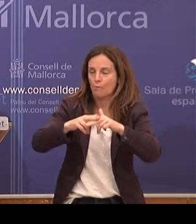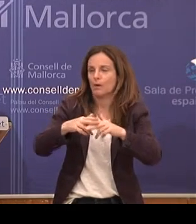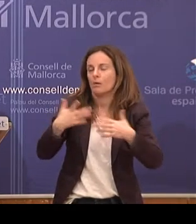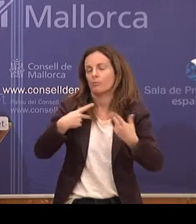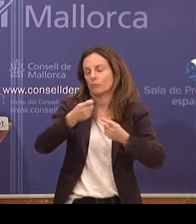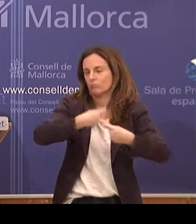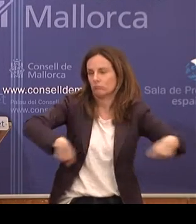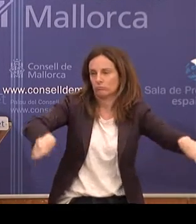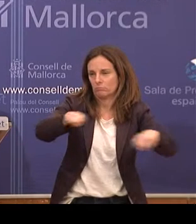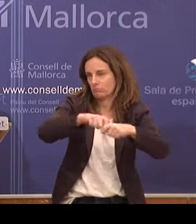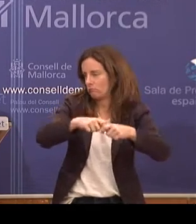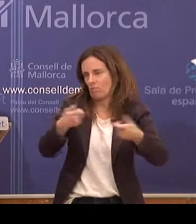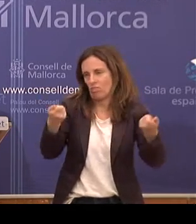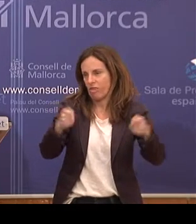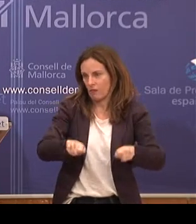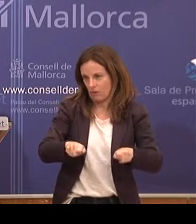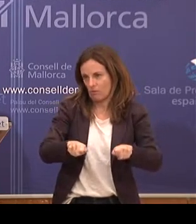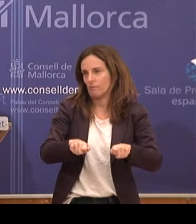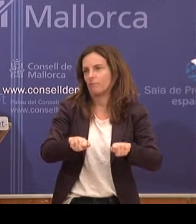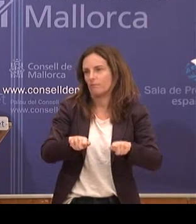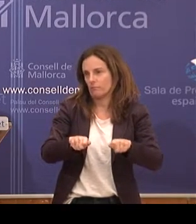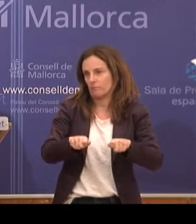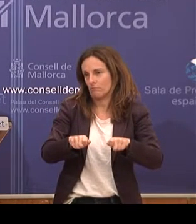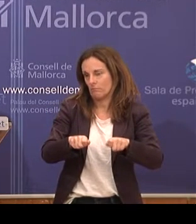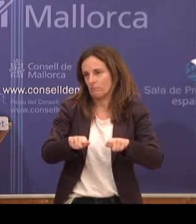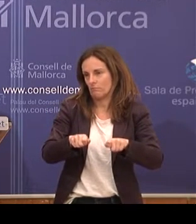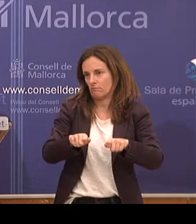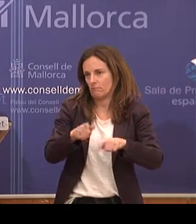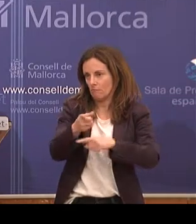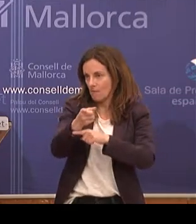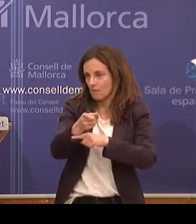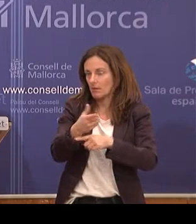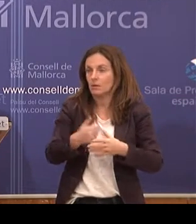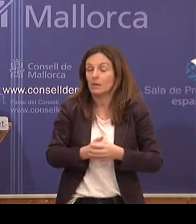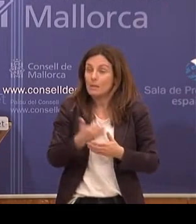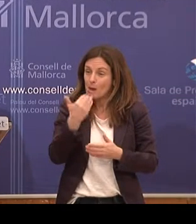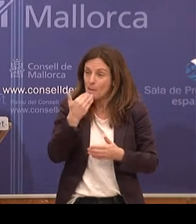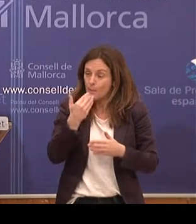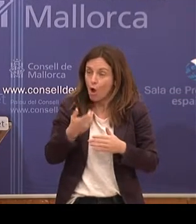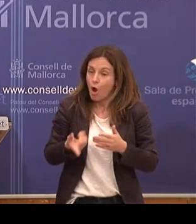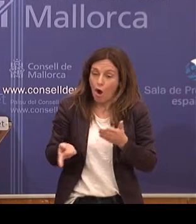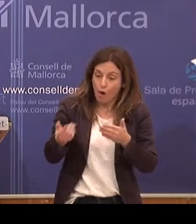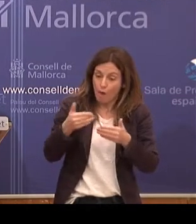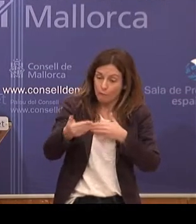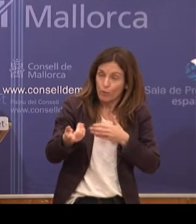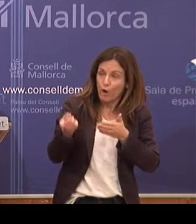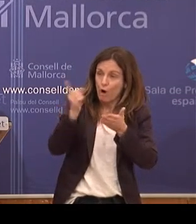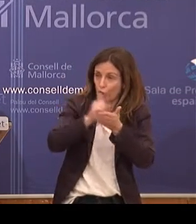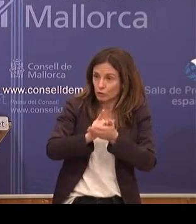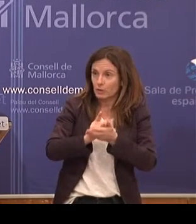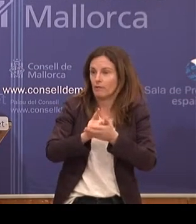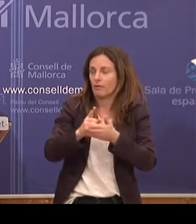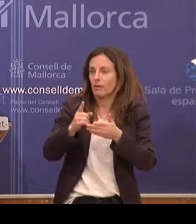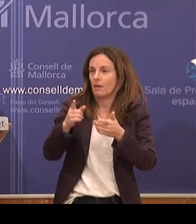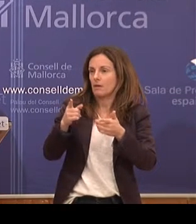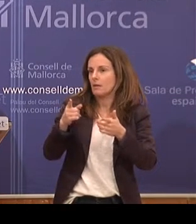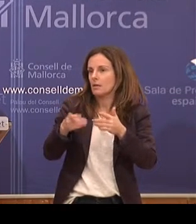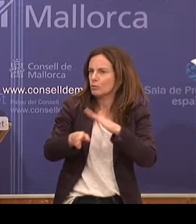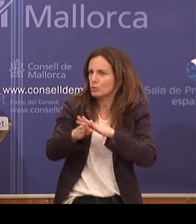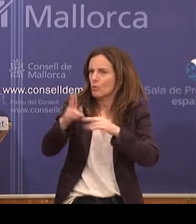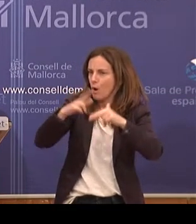això duu molta més feina que la que duu paral·litzar s'obre en el principi quan s'està iniciant.